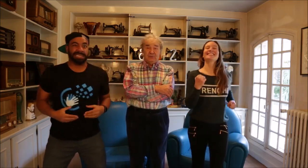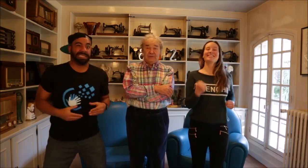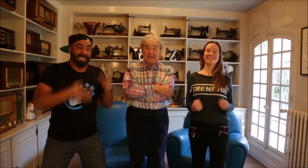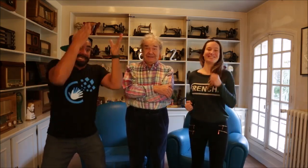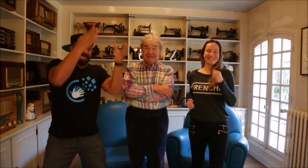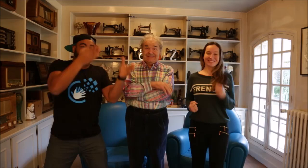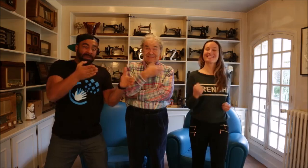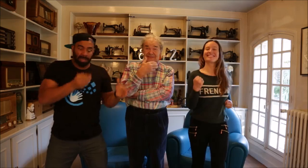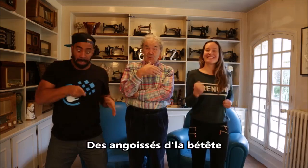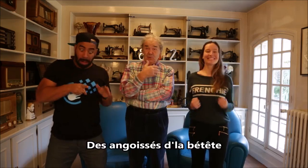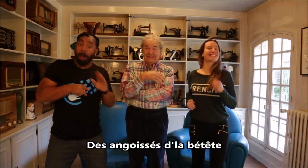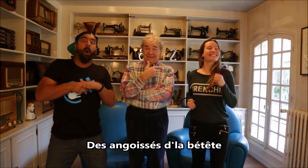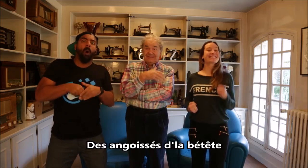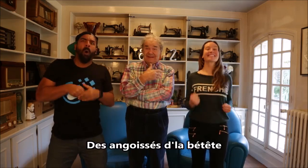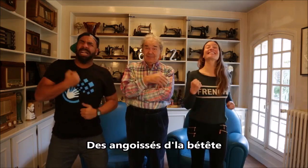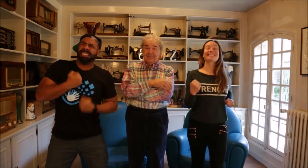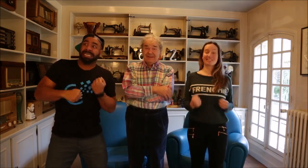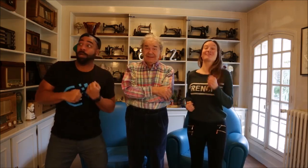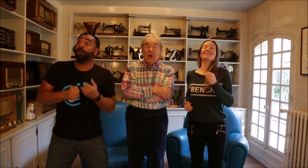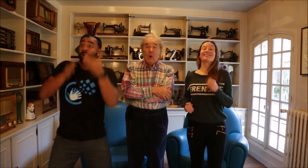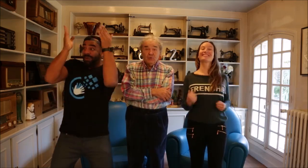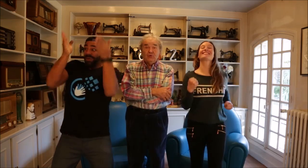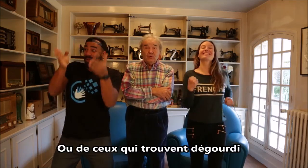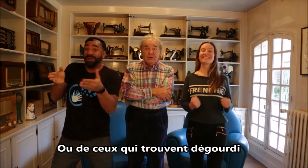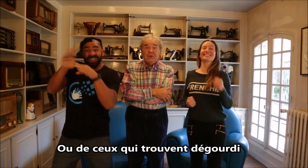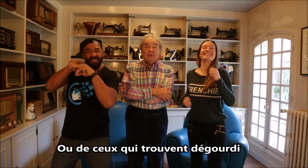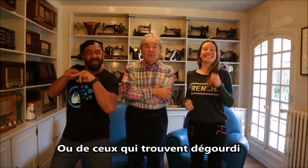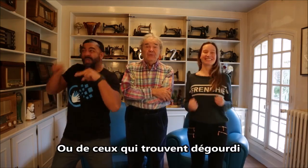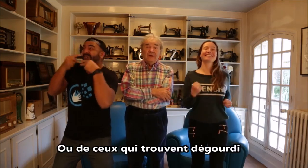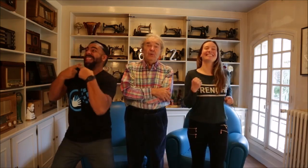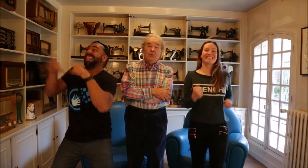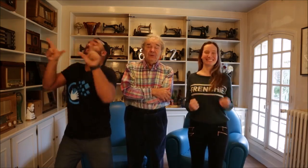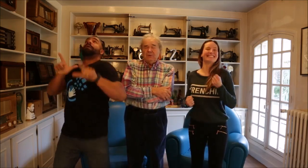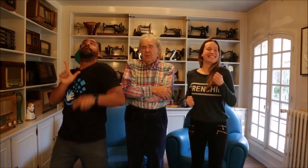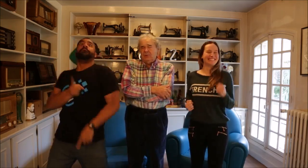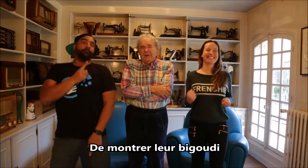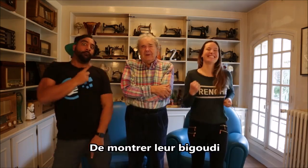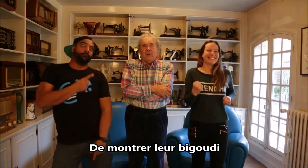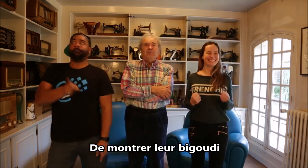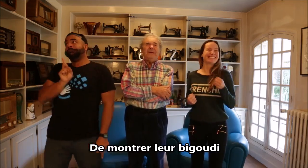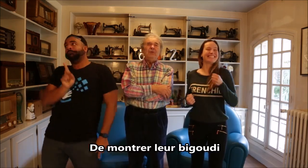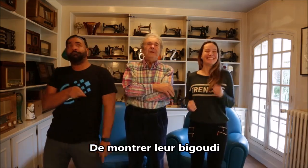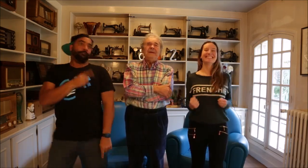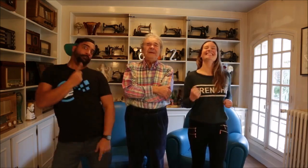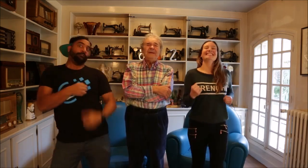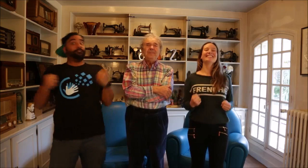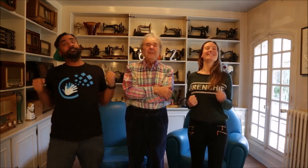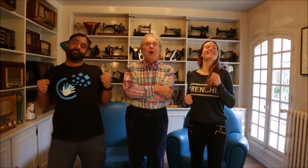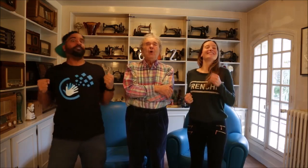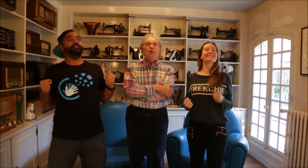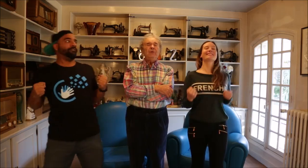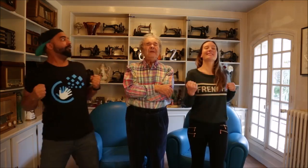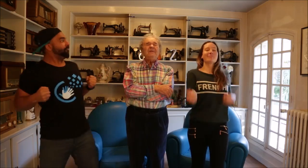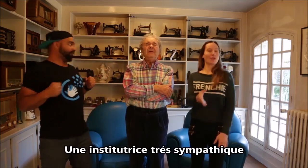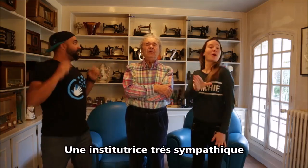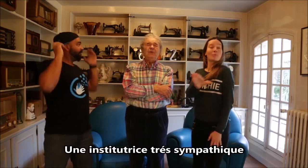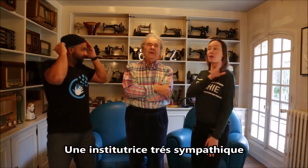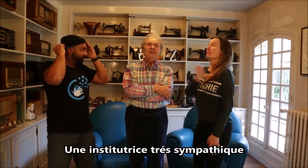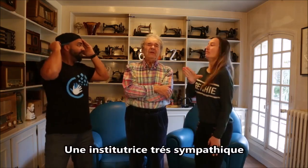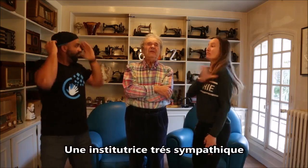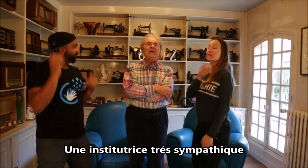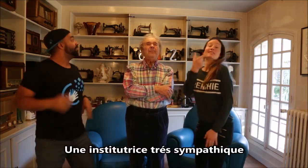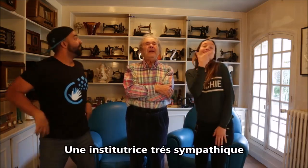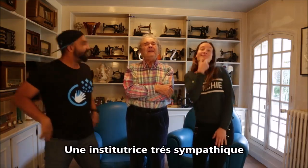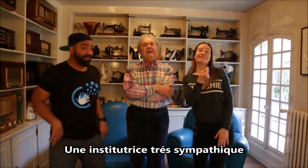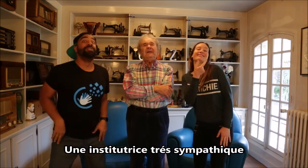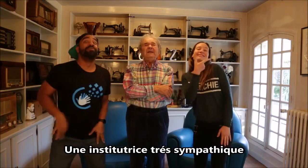la vie secrète, des angoisses et de la bébête. Ou de ceux qui trouvent des gourdis, de montrer leur bigoudi. Une